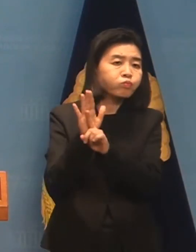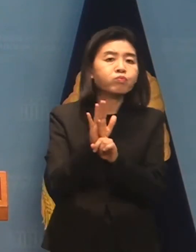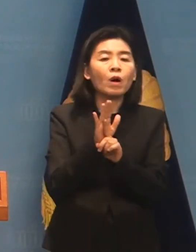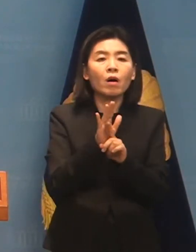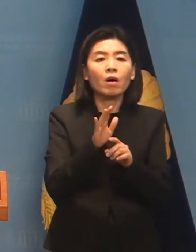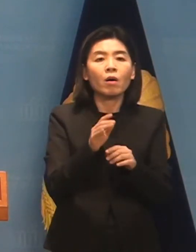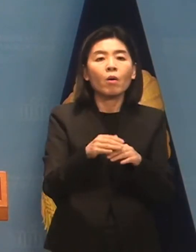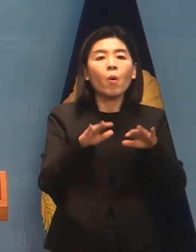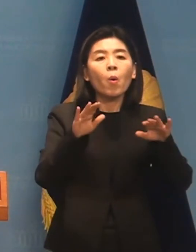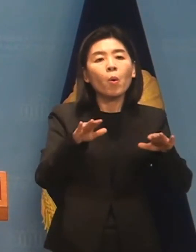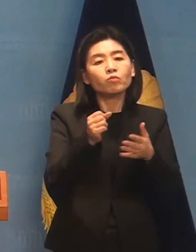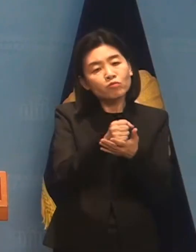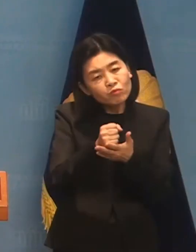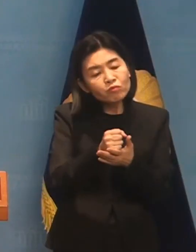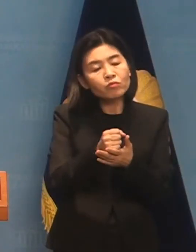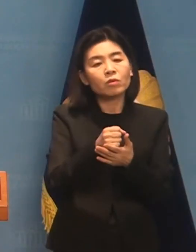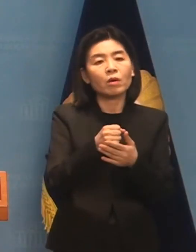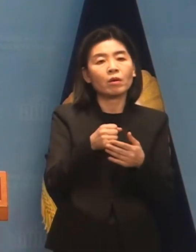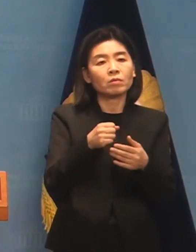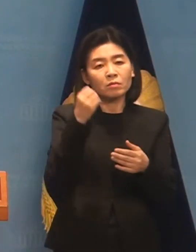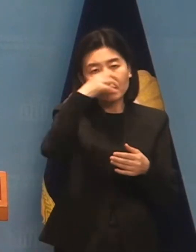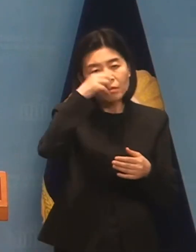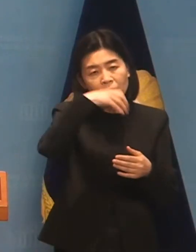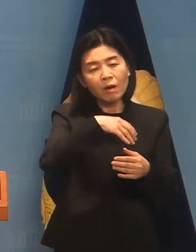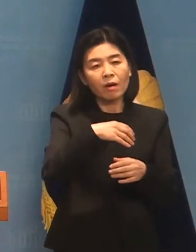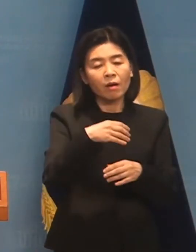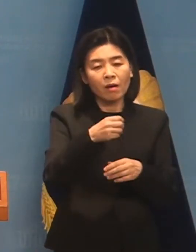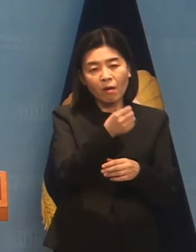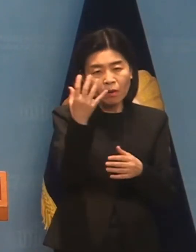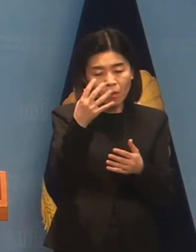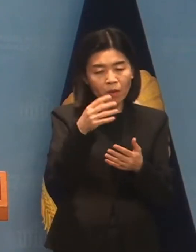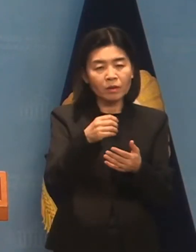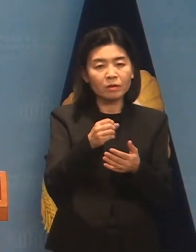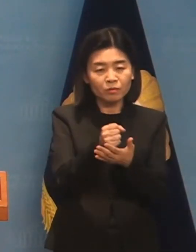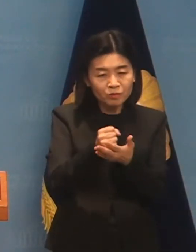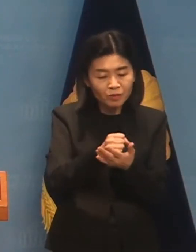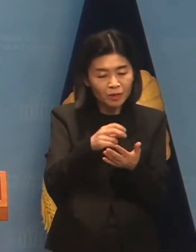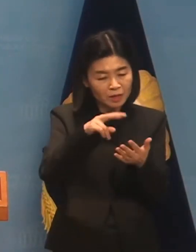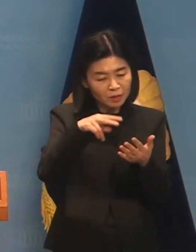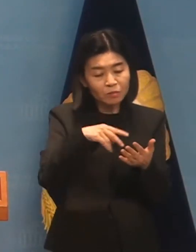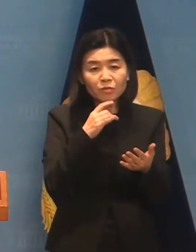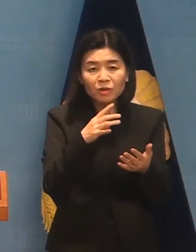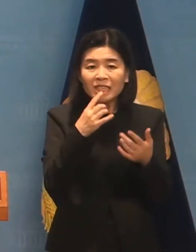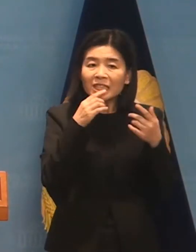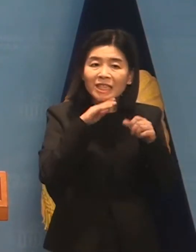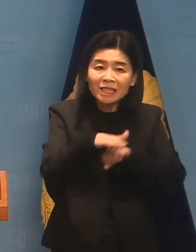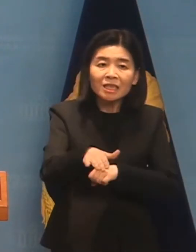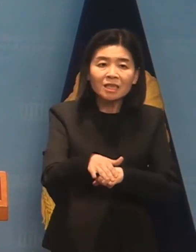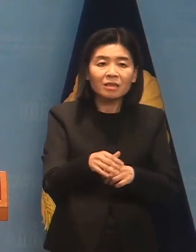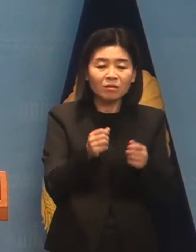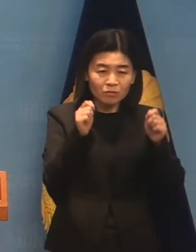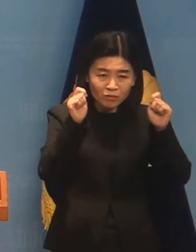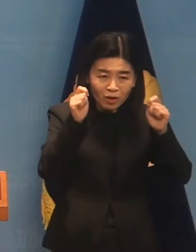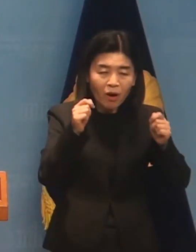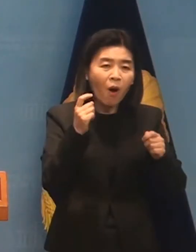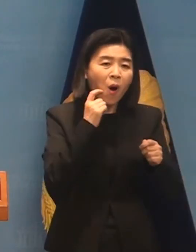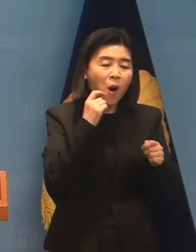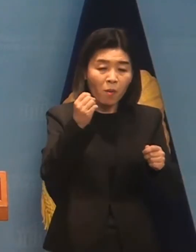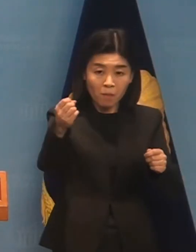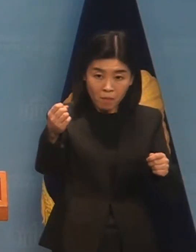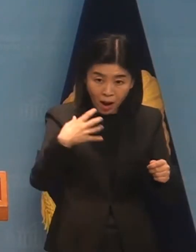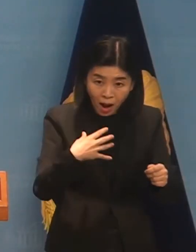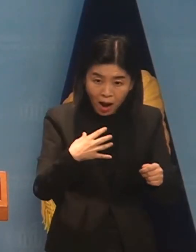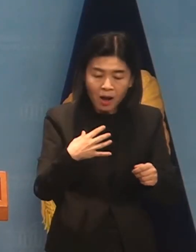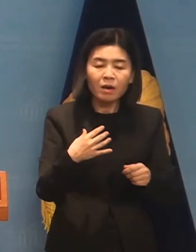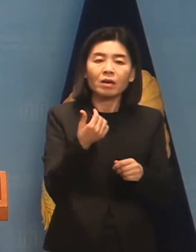보는 오늘의 문서와 토종 비결 수준이다. 구속 논란은 새빨간 거짓말이다. 라고 주장하였습니다. 하지만 한덕수